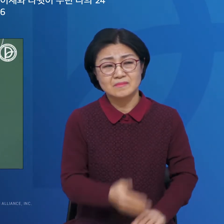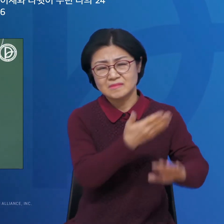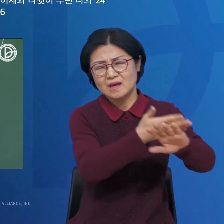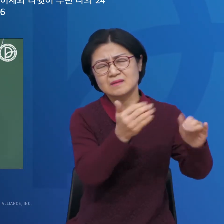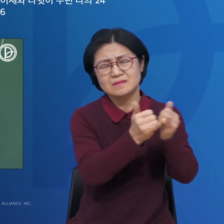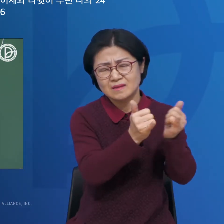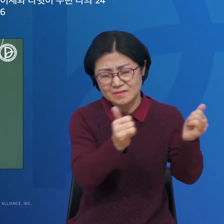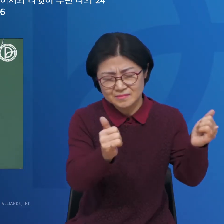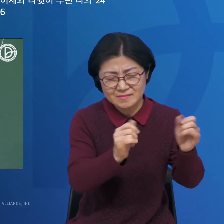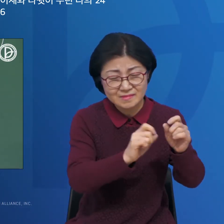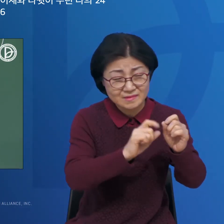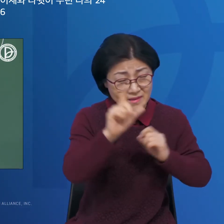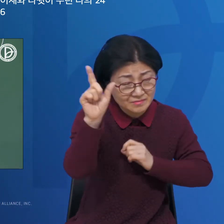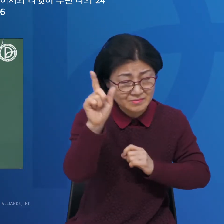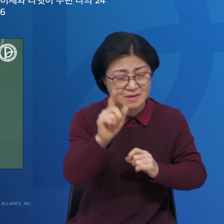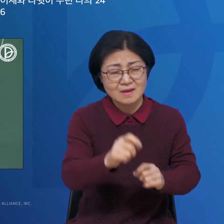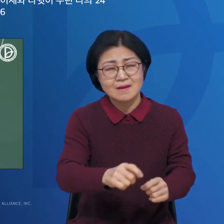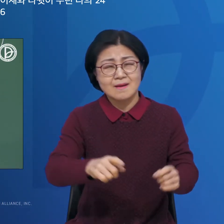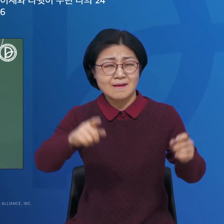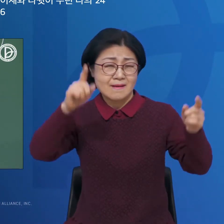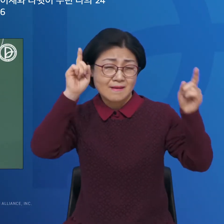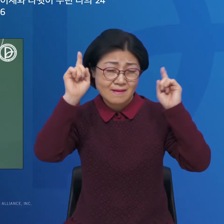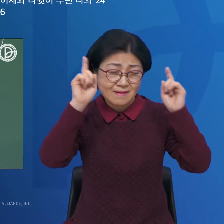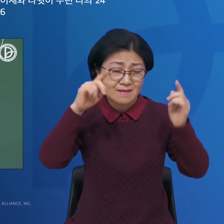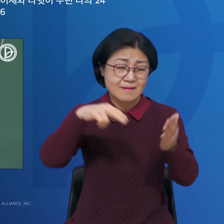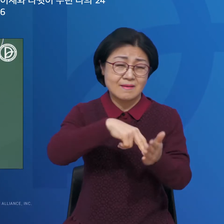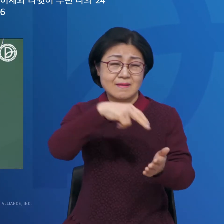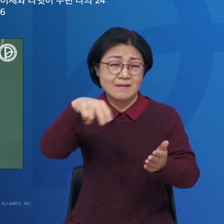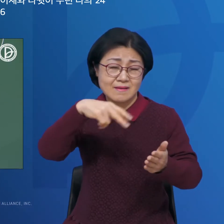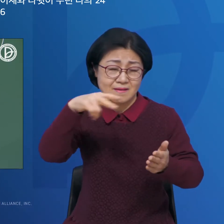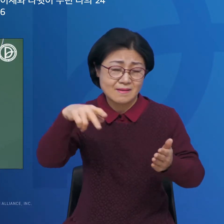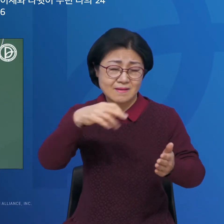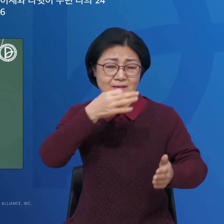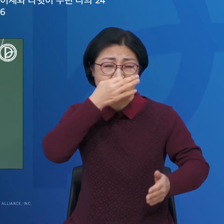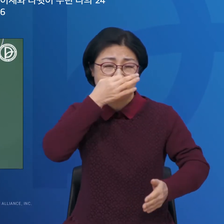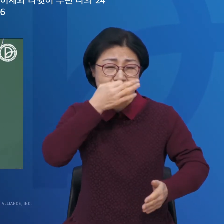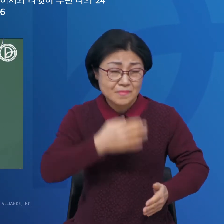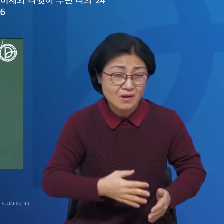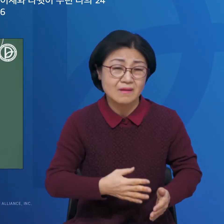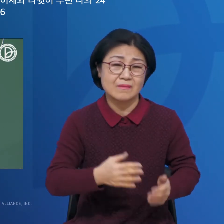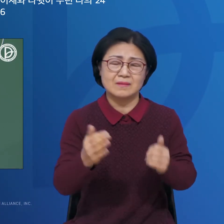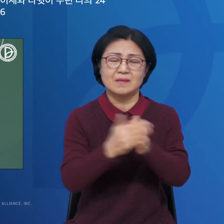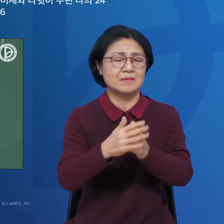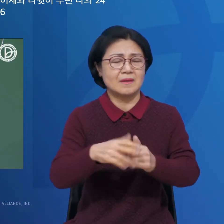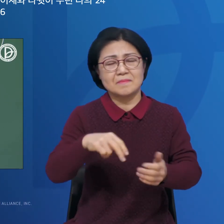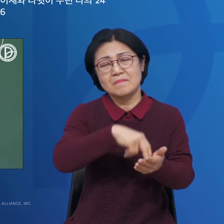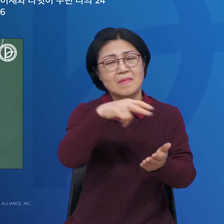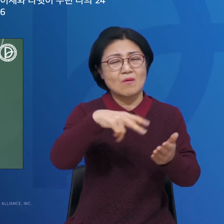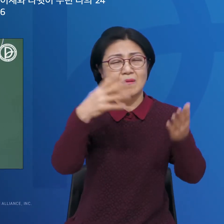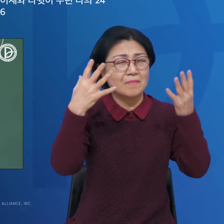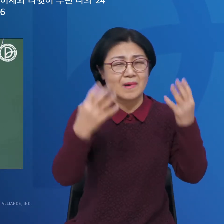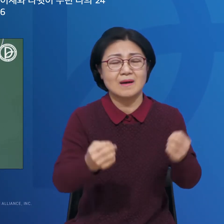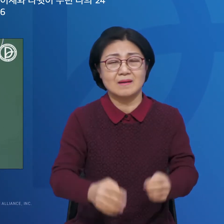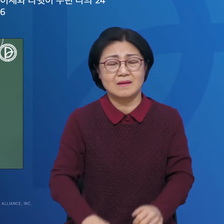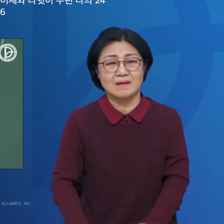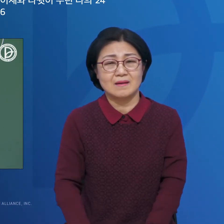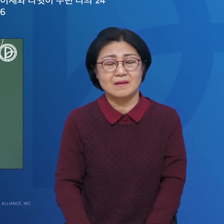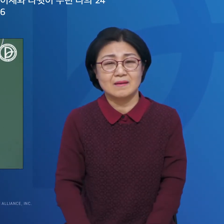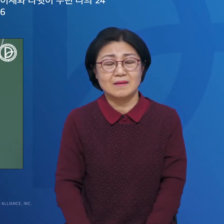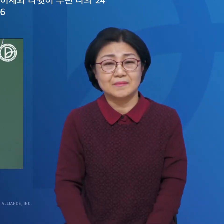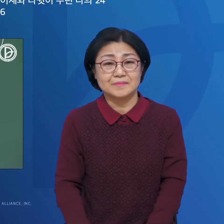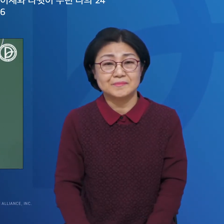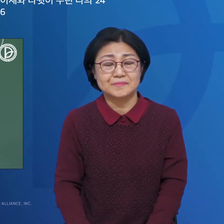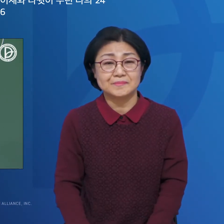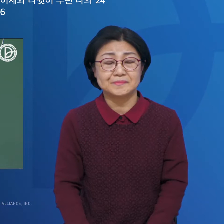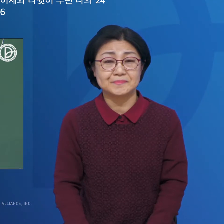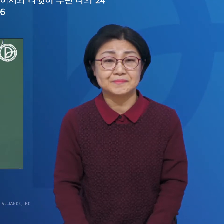happen? 참 막 타락해서 돌아다니는 거예요. Everybody was going 힘드니까. around doing all these bad things because they're in 그럼 이 hardship. 사람이